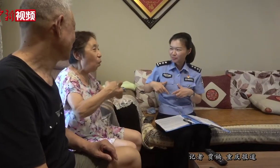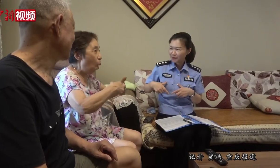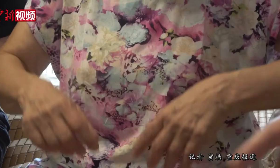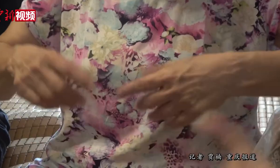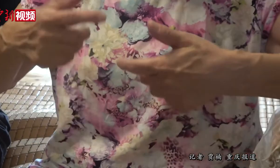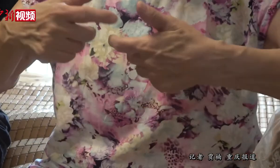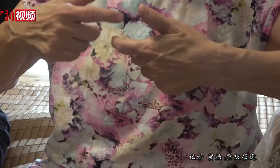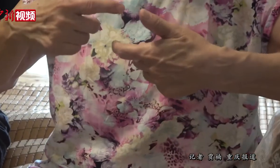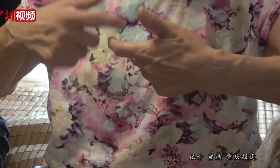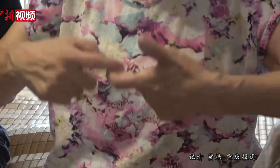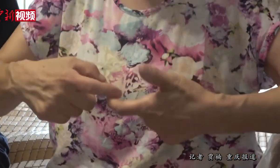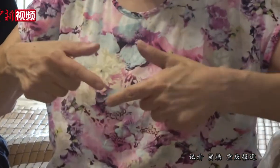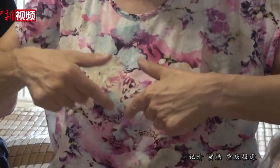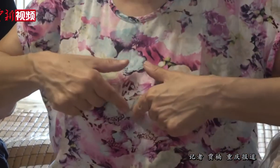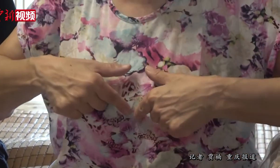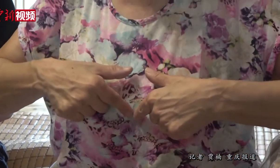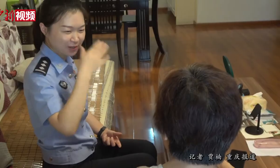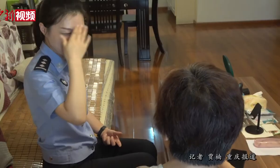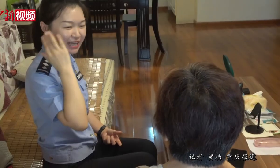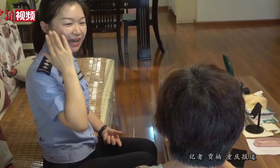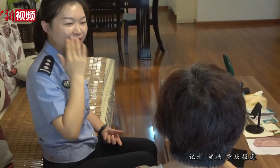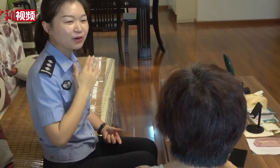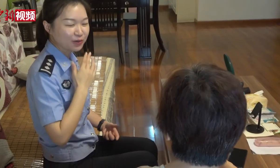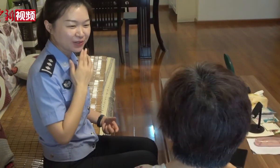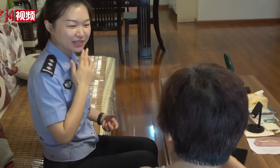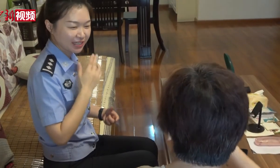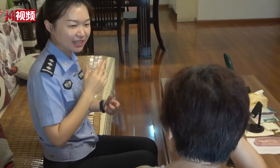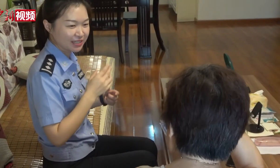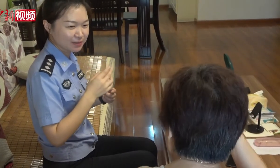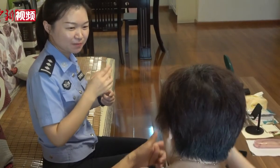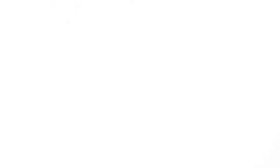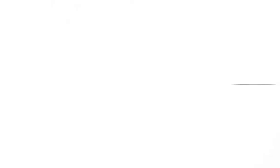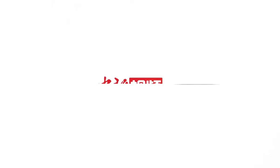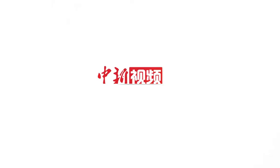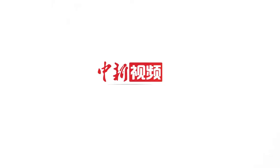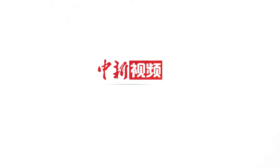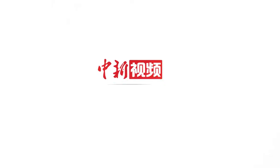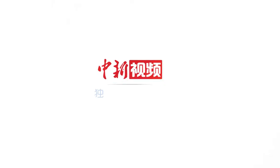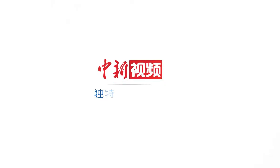而解，平均每年解决纠纷300余起，调解案件70多起。